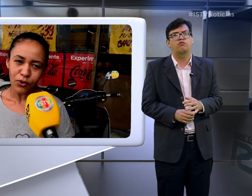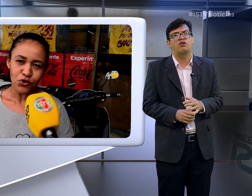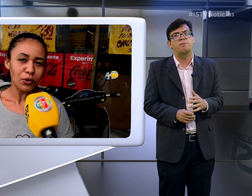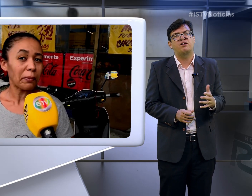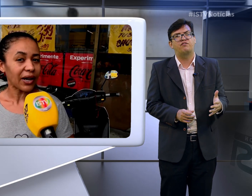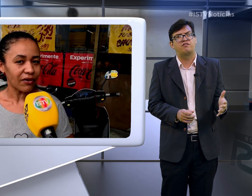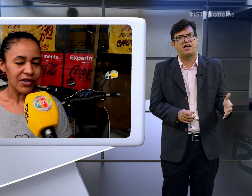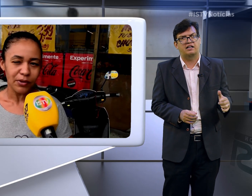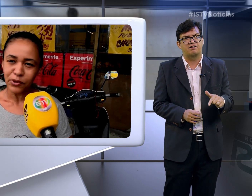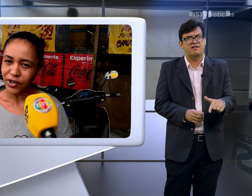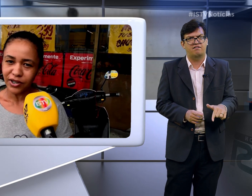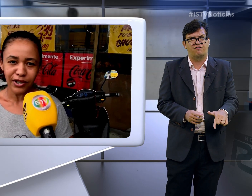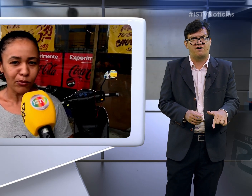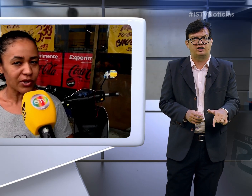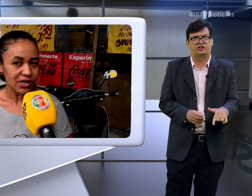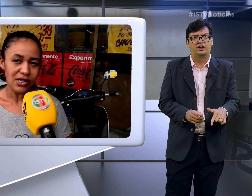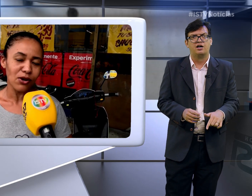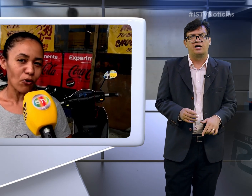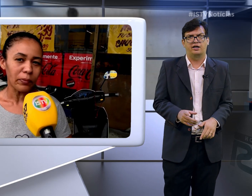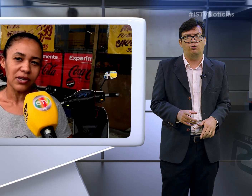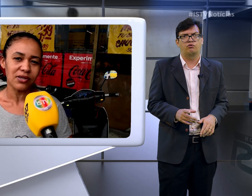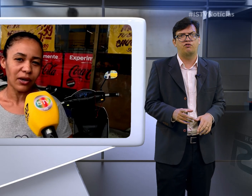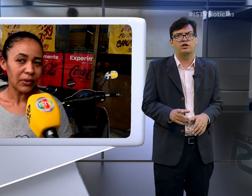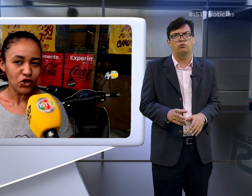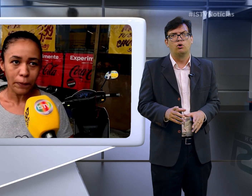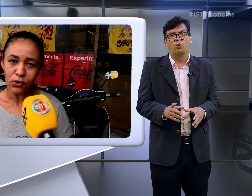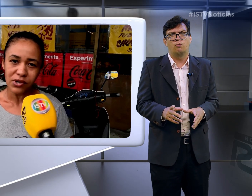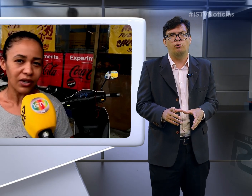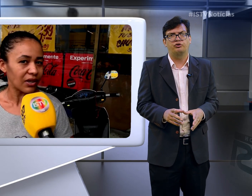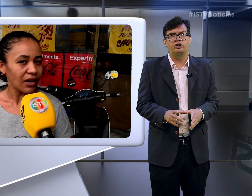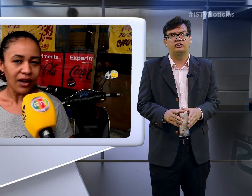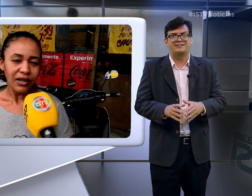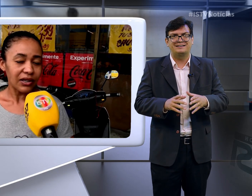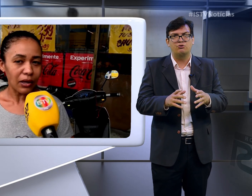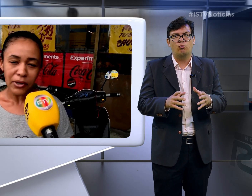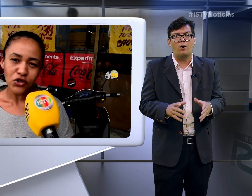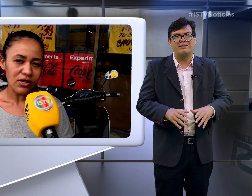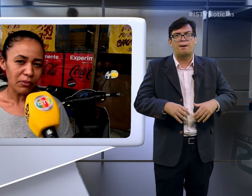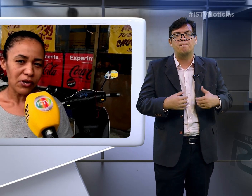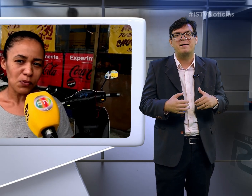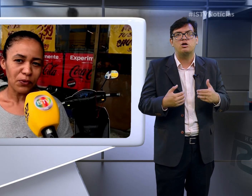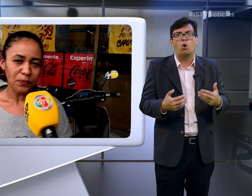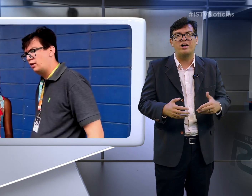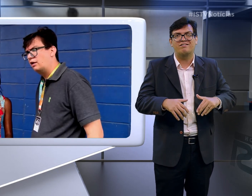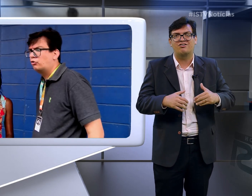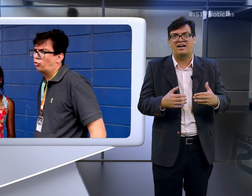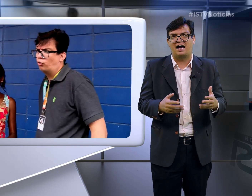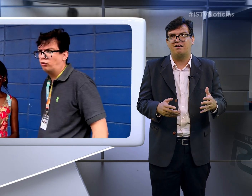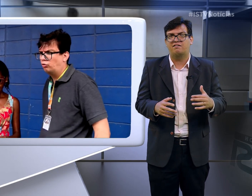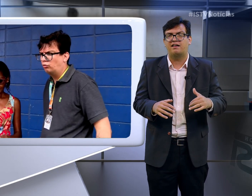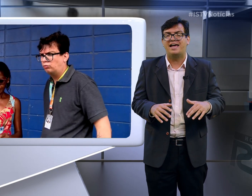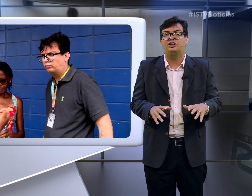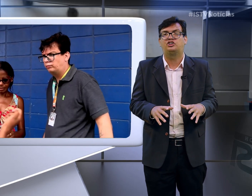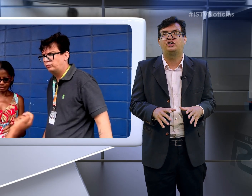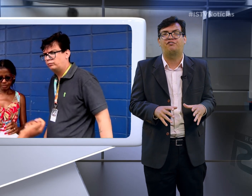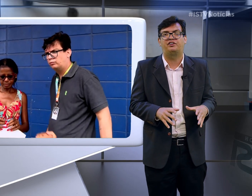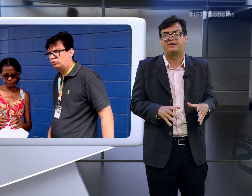ser beneficiadas nessa faixa, renegociando um montante de 50 bilhões de reais em